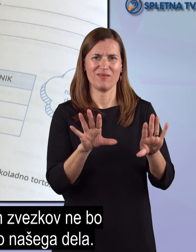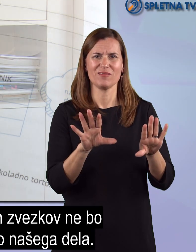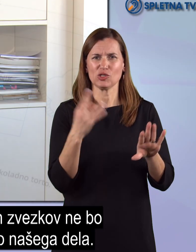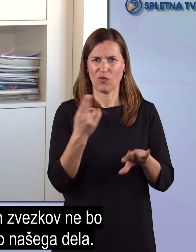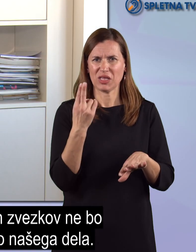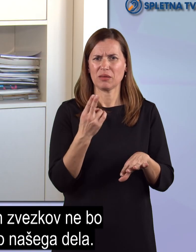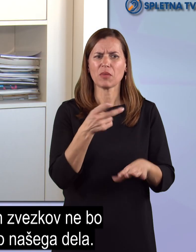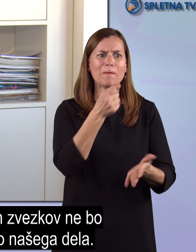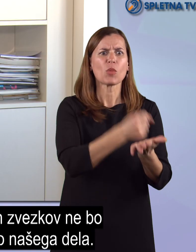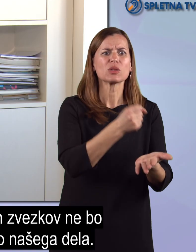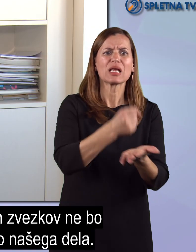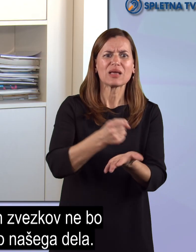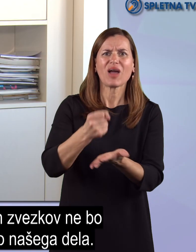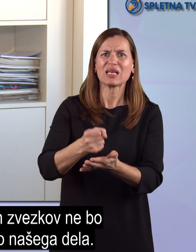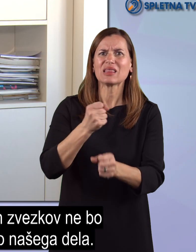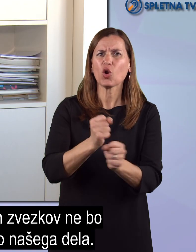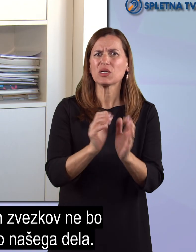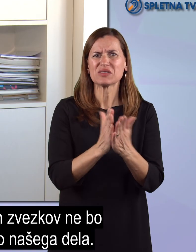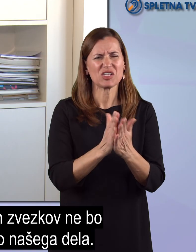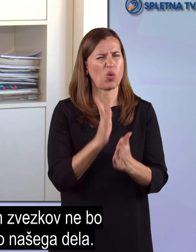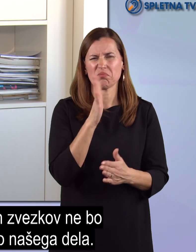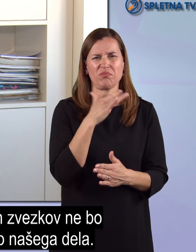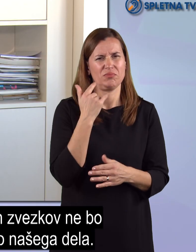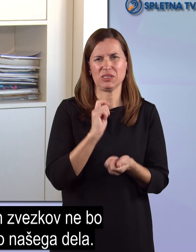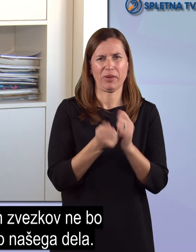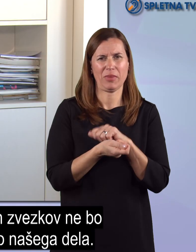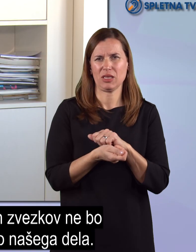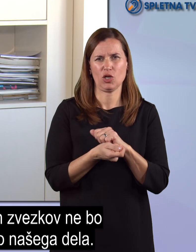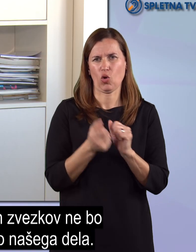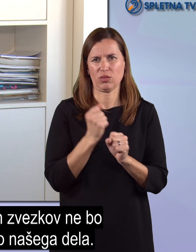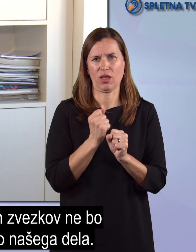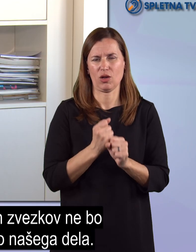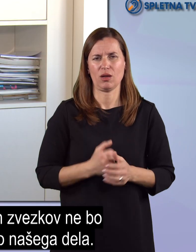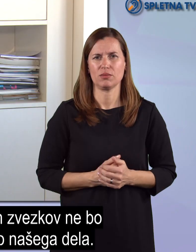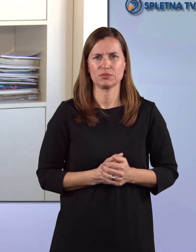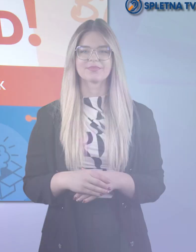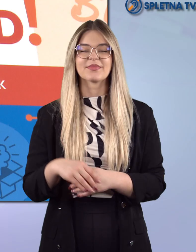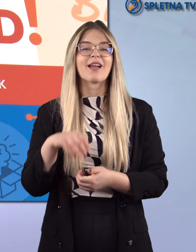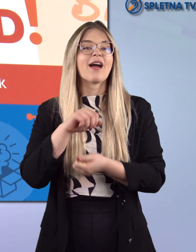potrjevanje delovnih zvezkov ne bo blazno veliko spremenilo našega dela.